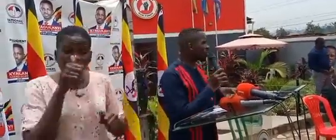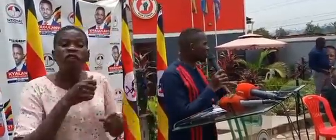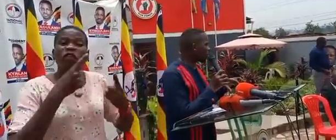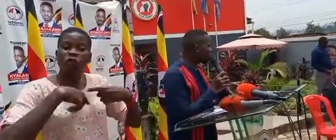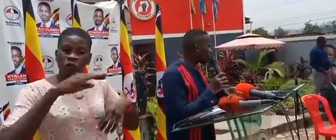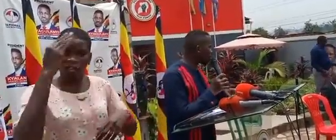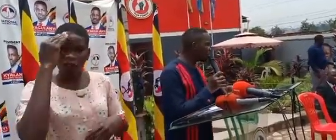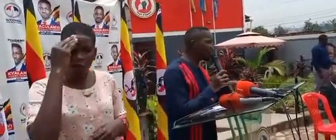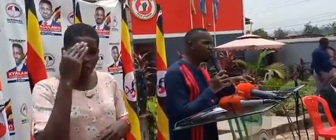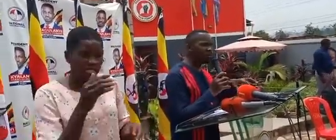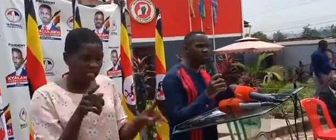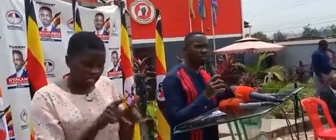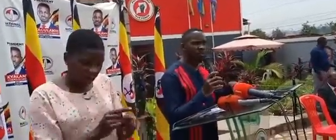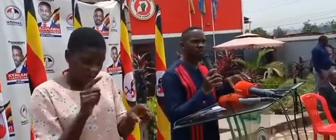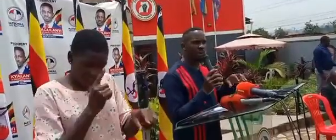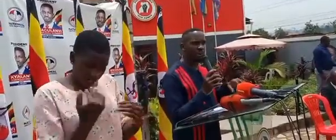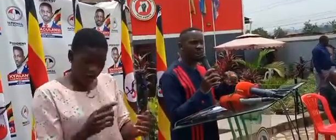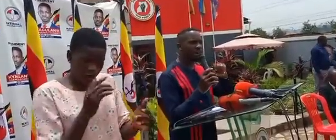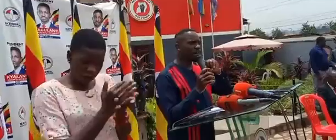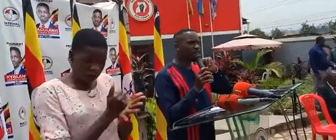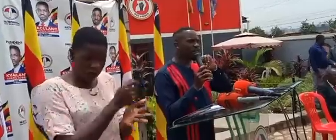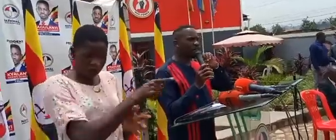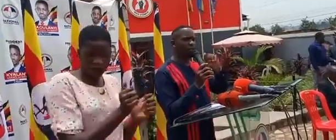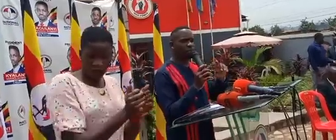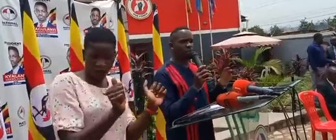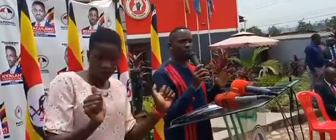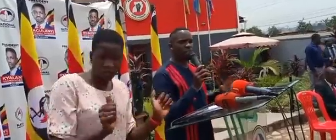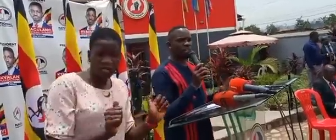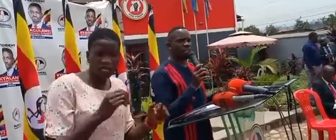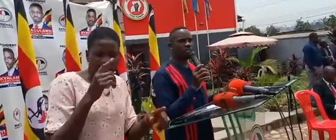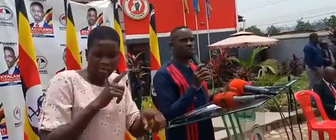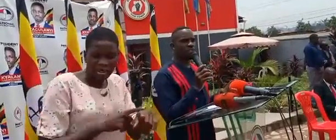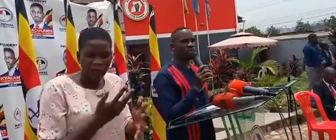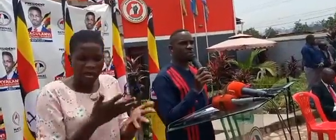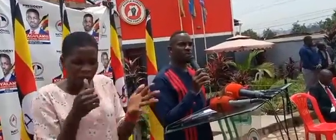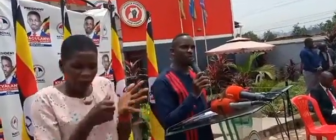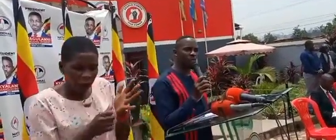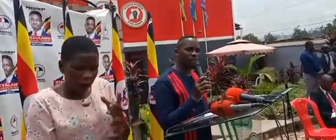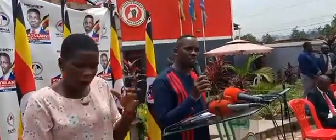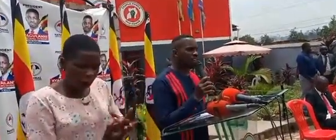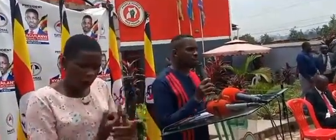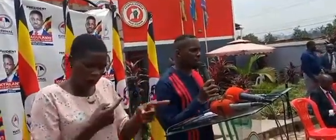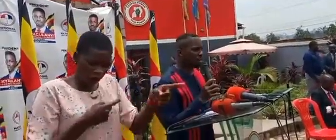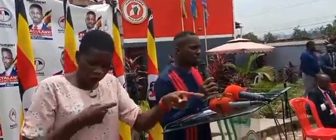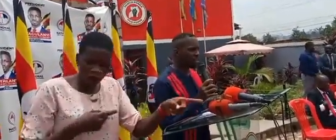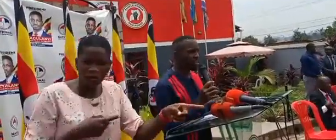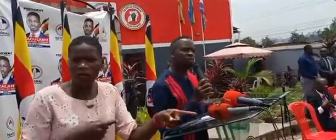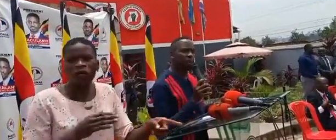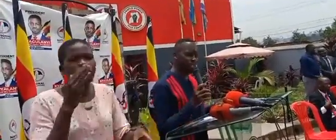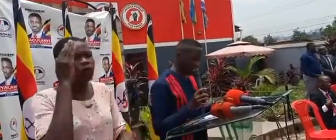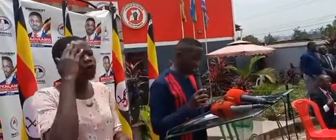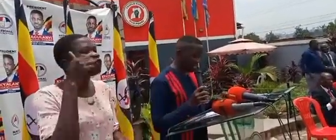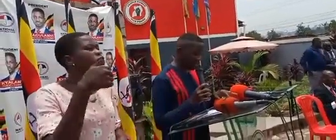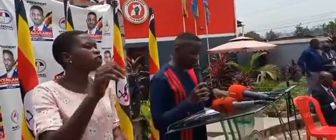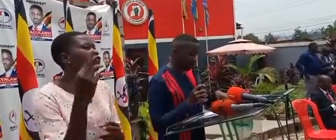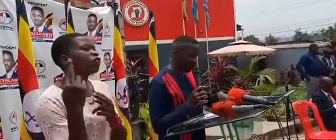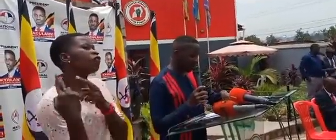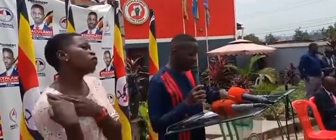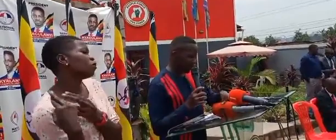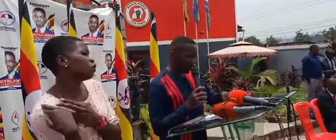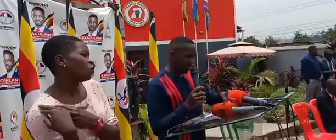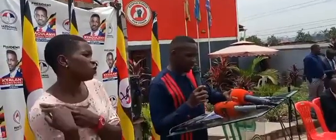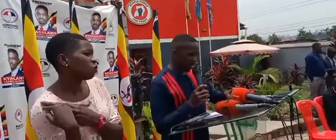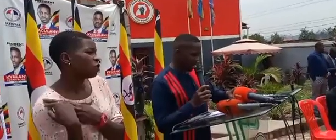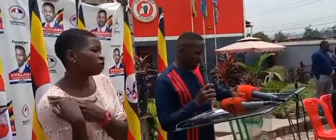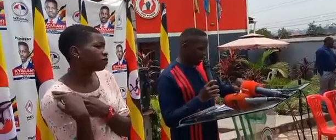anada moku hata kubano kwa neto kwa shamimu na abalala kwa tulugunya tumanyiti mwamiti mwambula nga mmenti ye tukatika kende